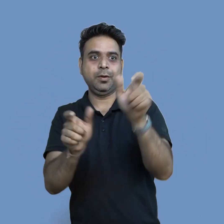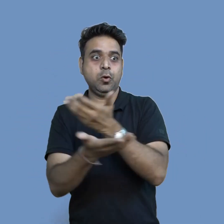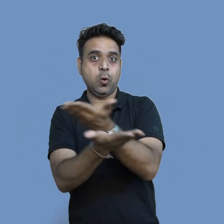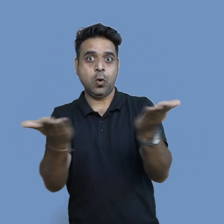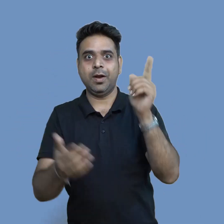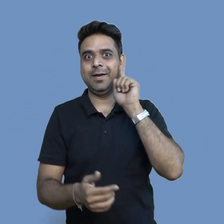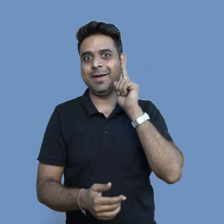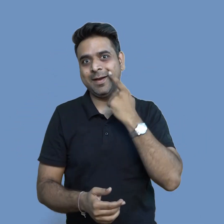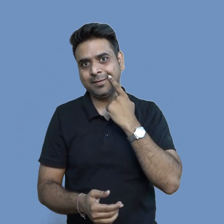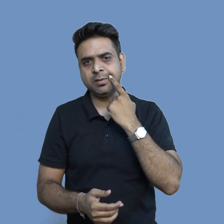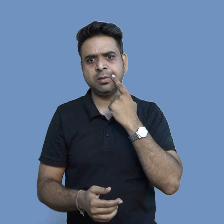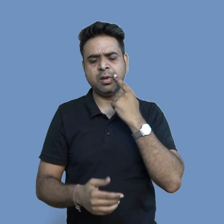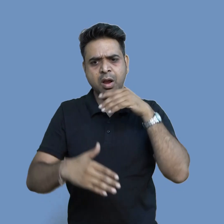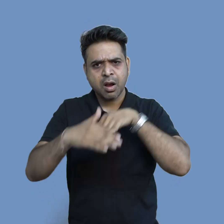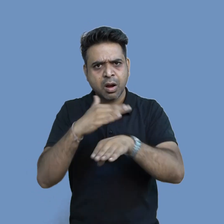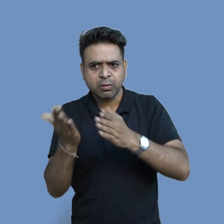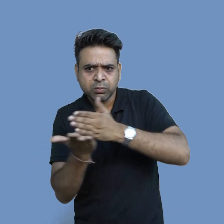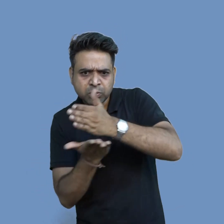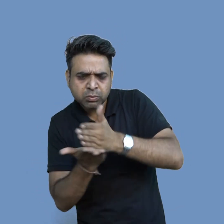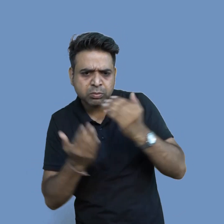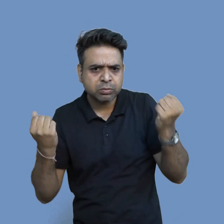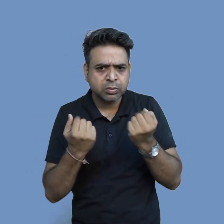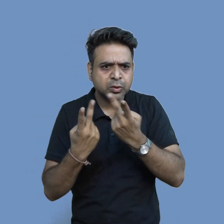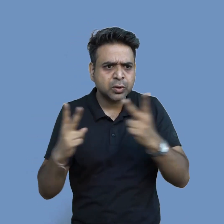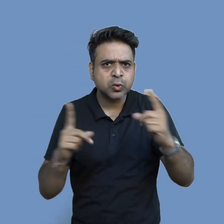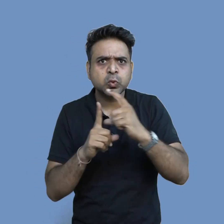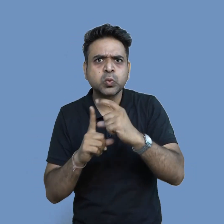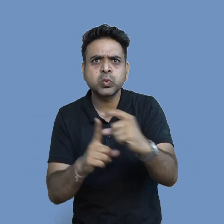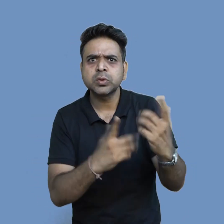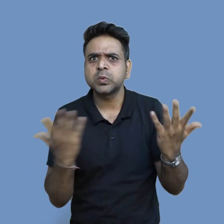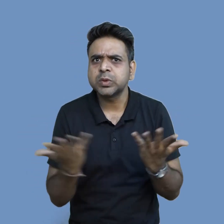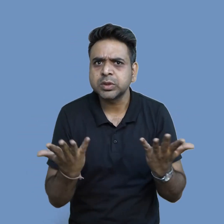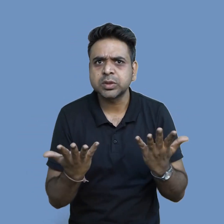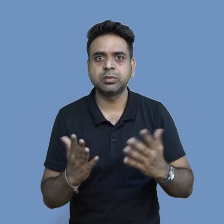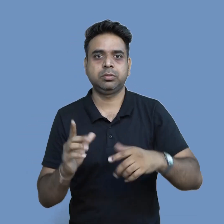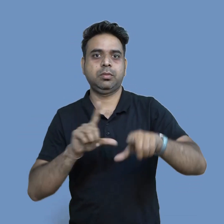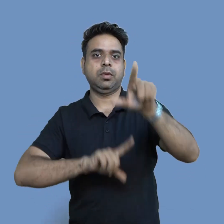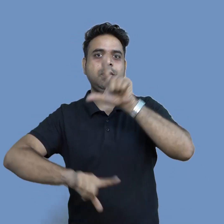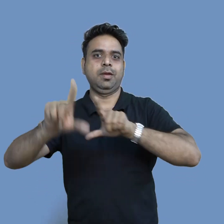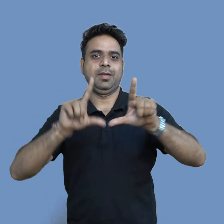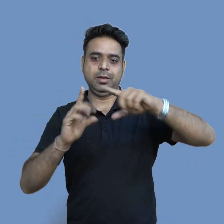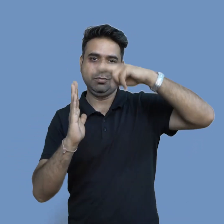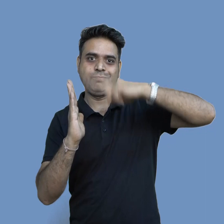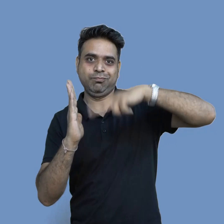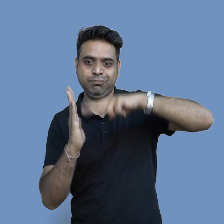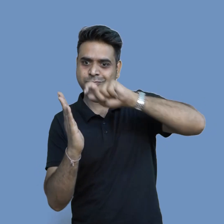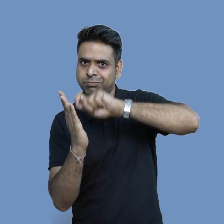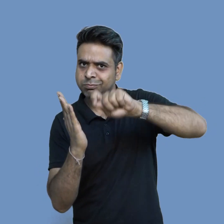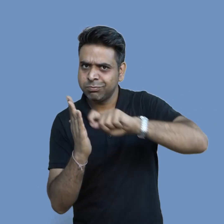इस सम्मेलन का जो विषय है ग्लो ग्लोबल टू लोकल पर्सपेक्टिव ऑन लैंग्वेजिंग लिटरेसी पॉलिसीज फॉर